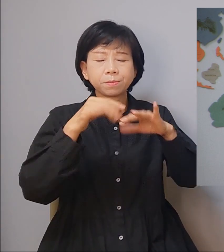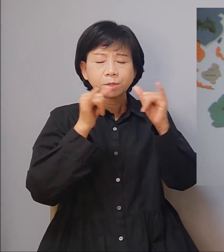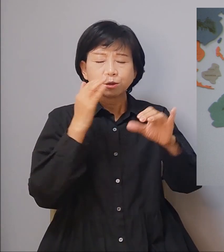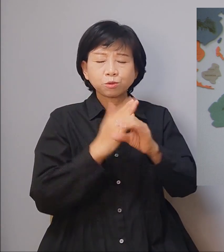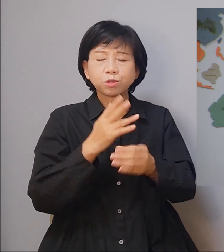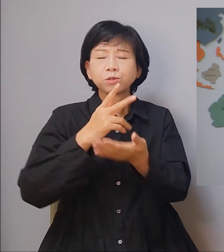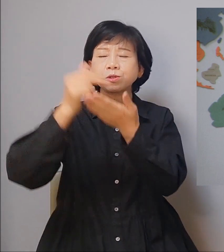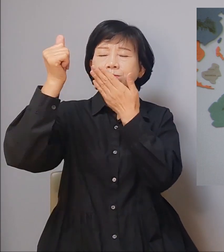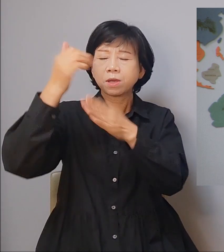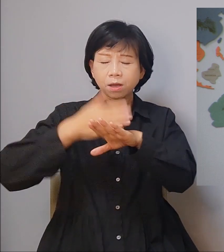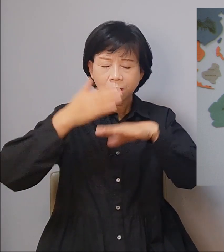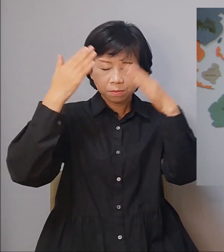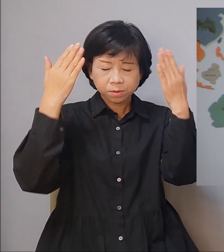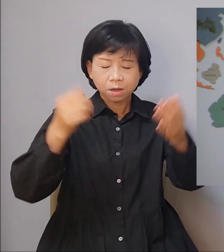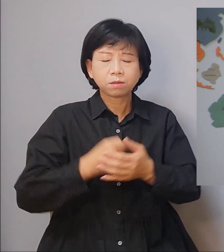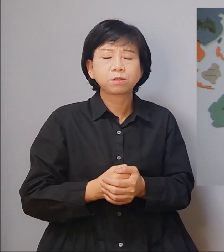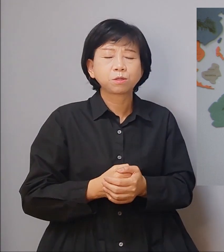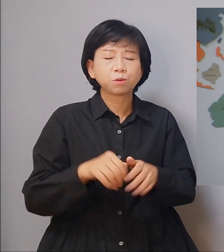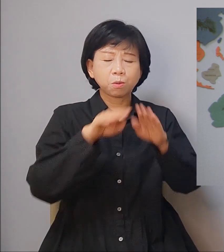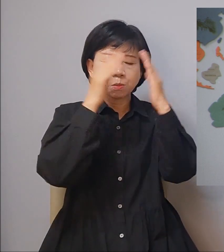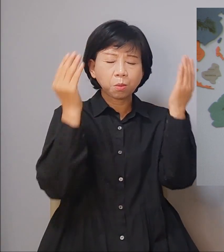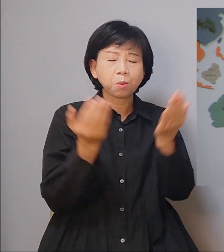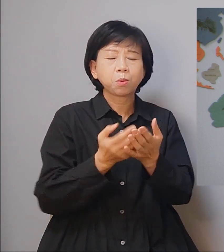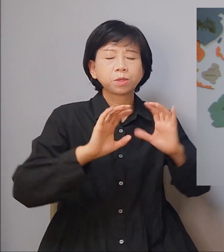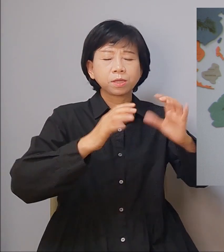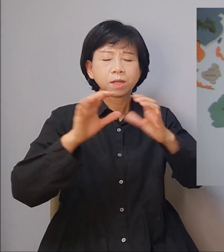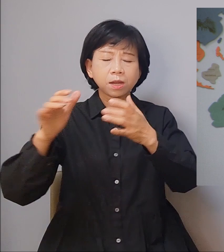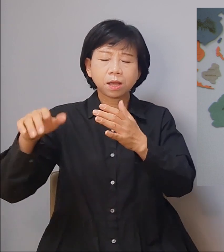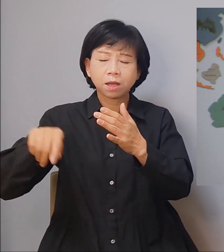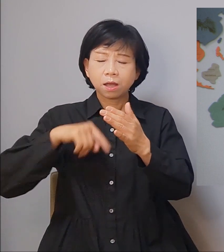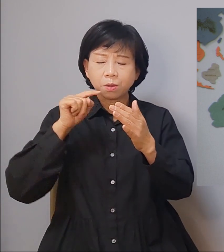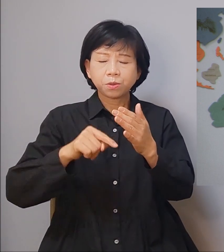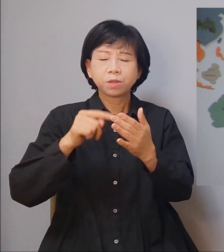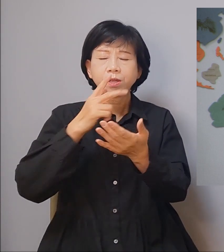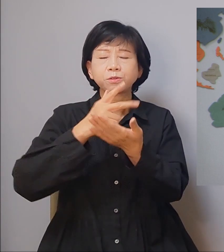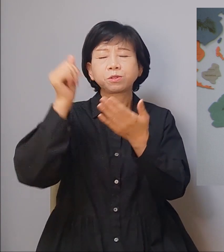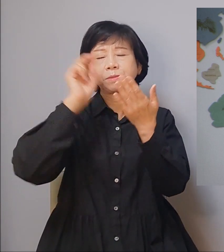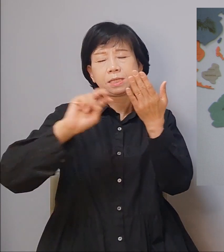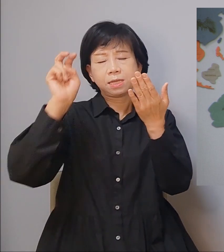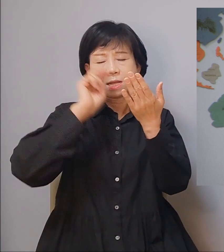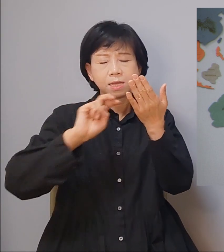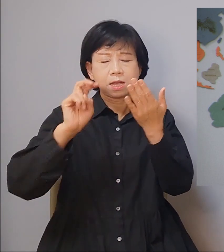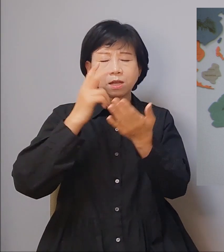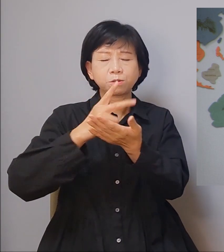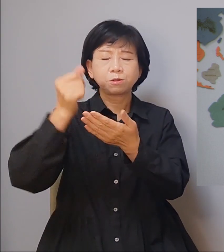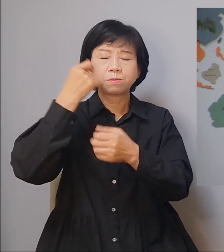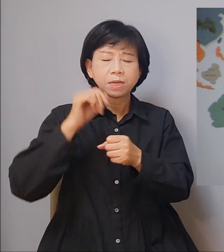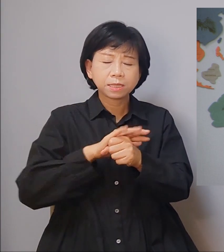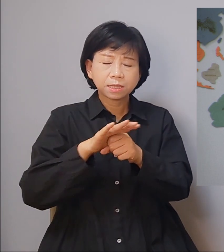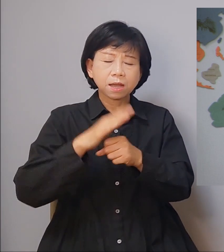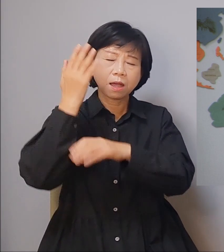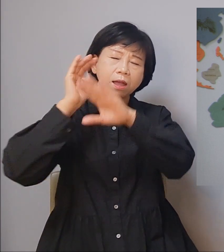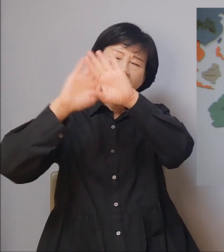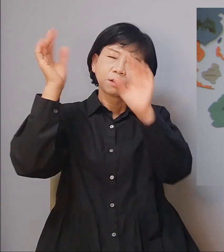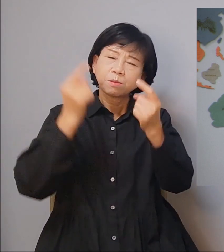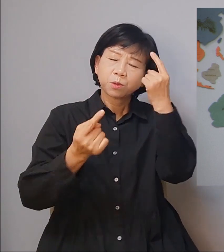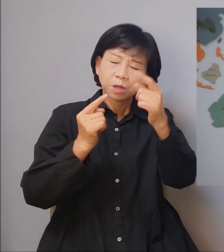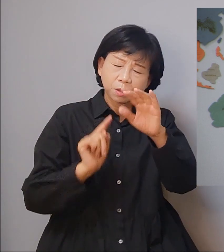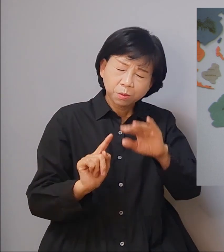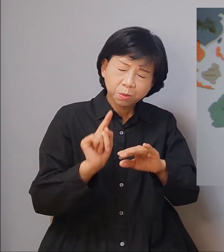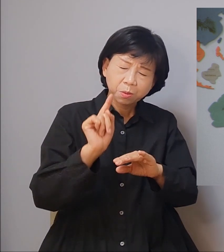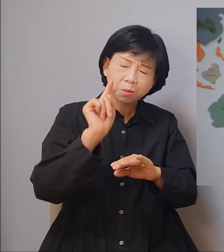감사하고 문나라 중에서 주를 찬양하오리니 주의 인자하심이 하늘보다 높으시며 주의